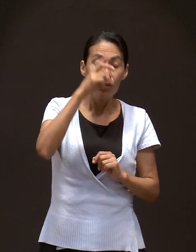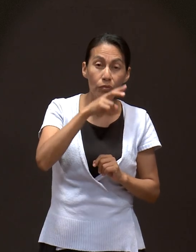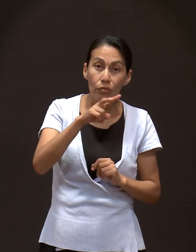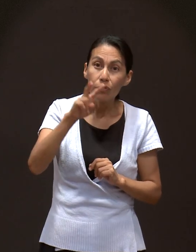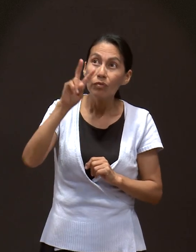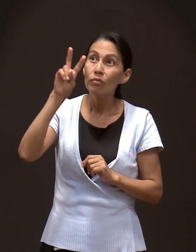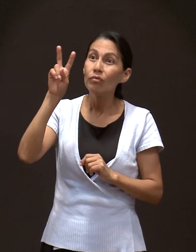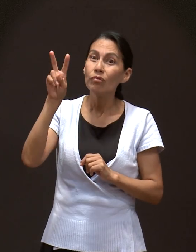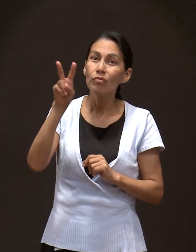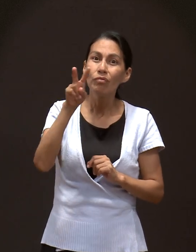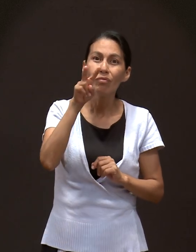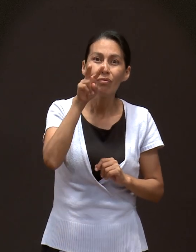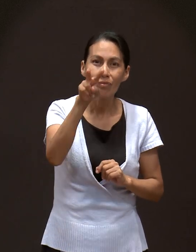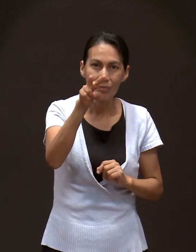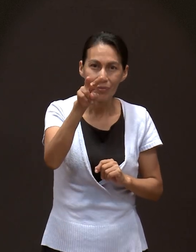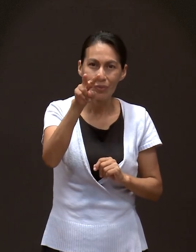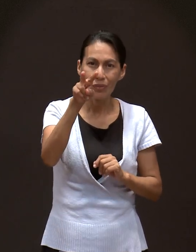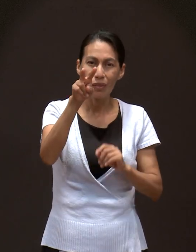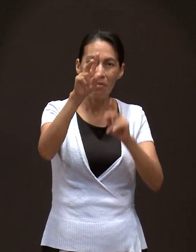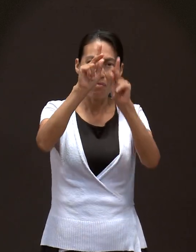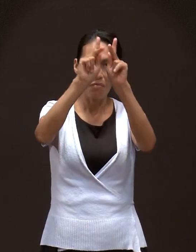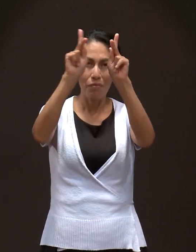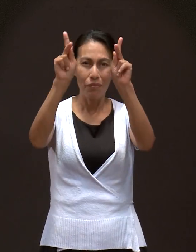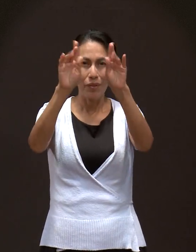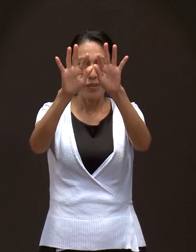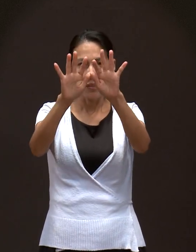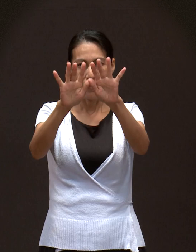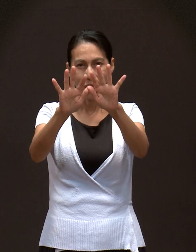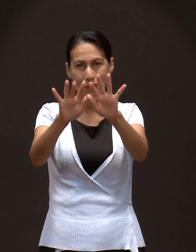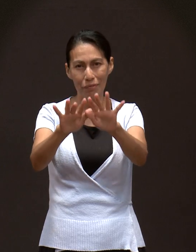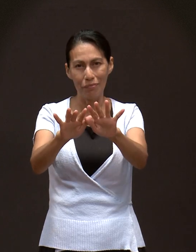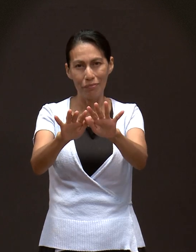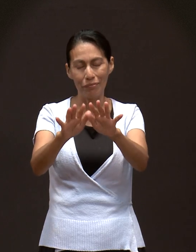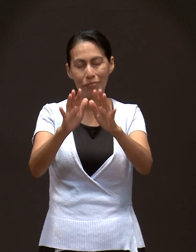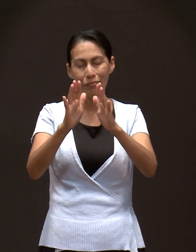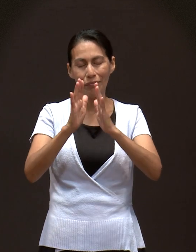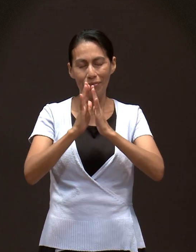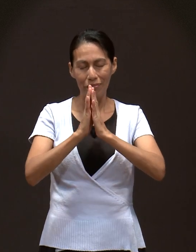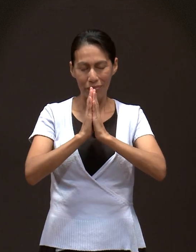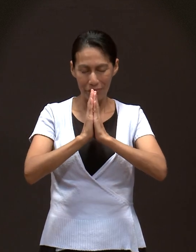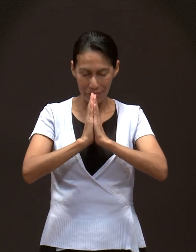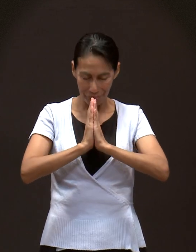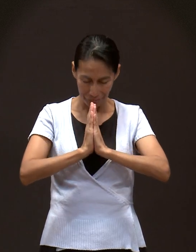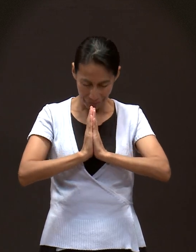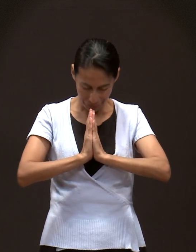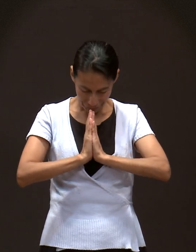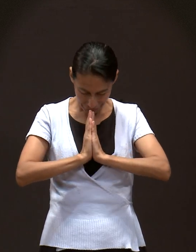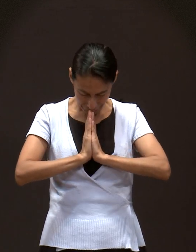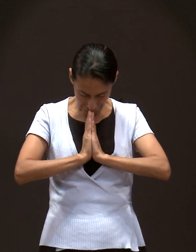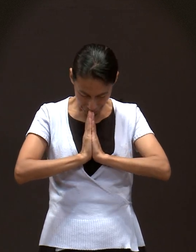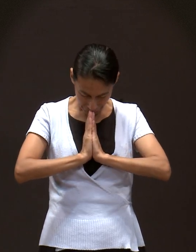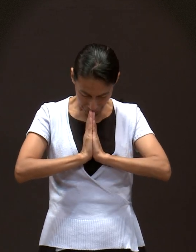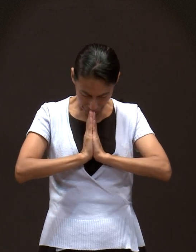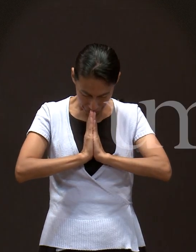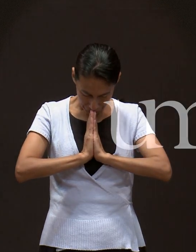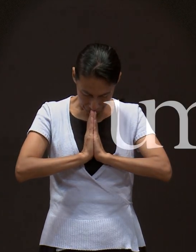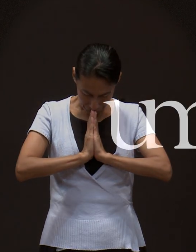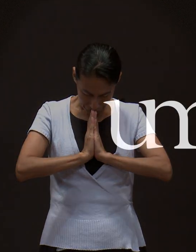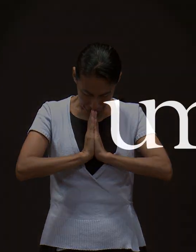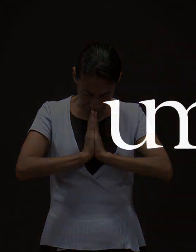Dios alce a ti su rostro y ponga en ti paz. Amén. Amén.